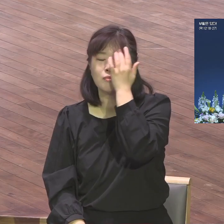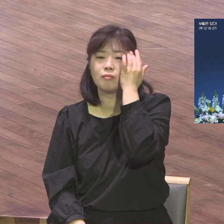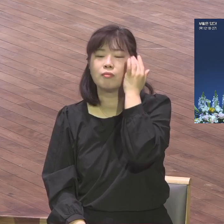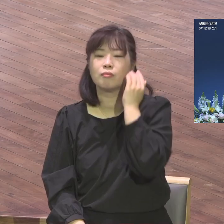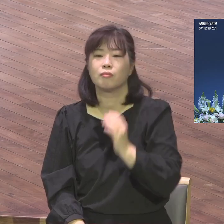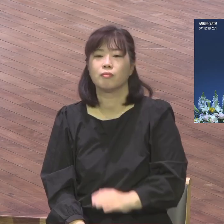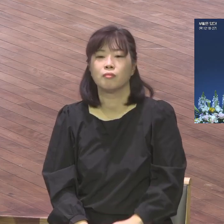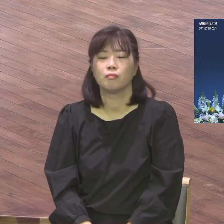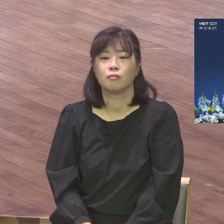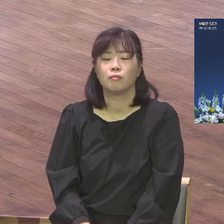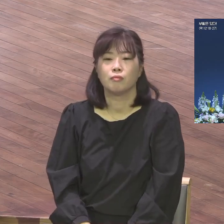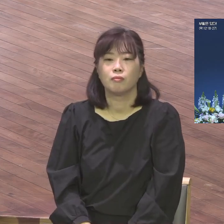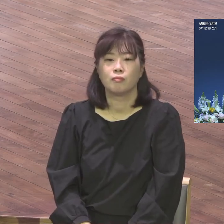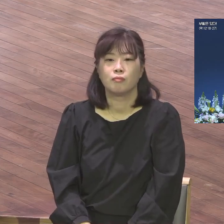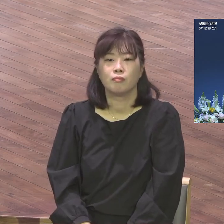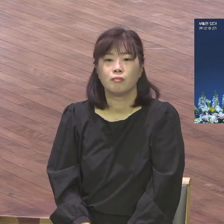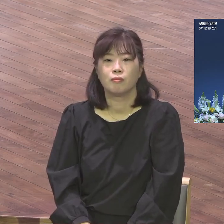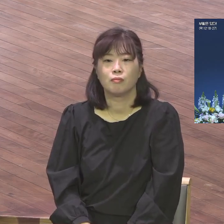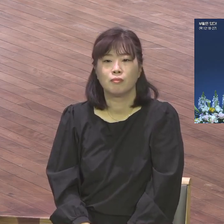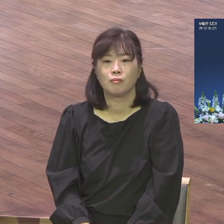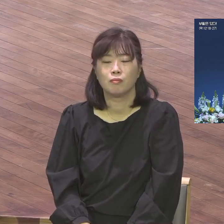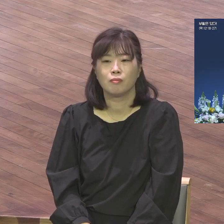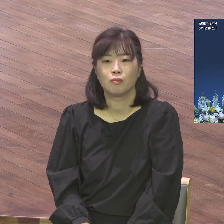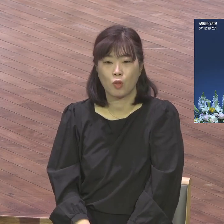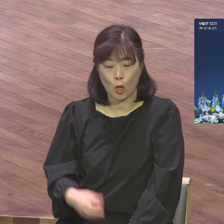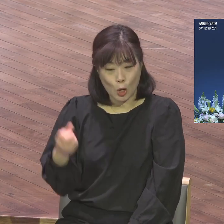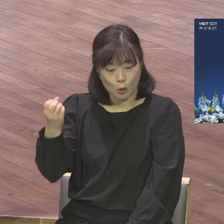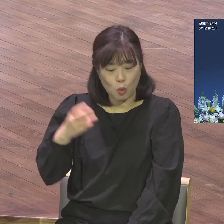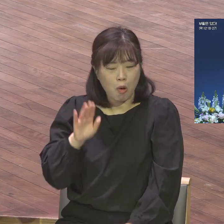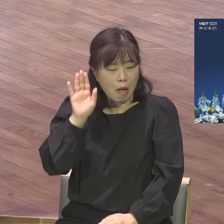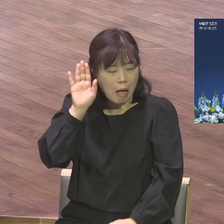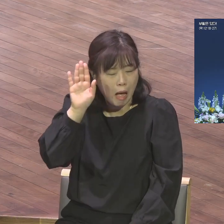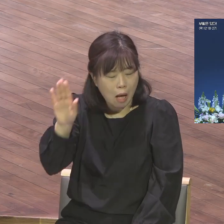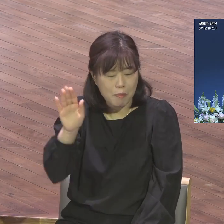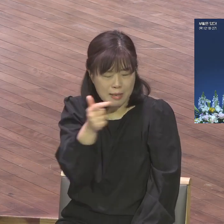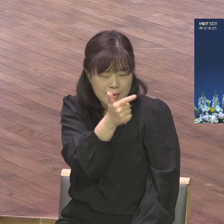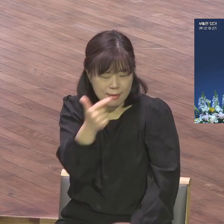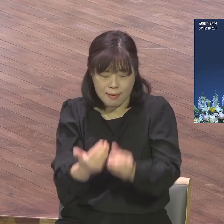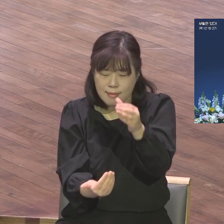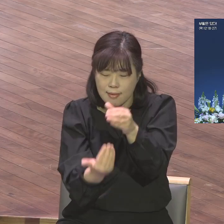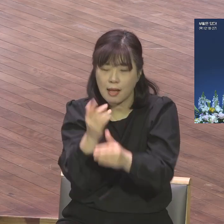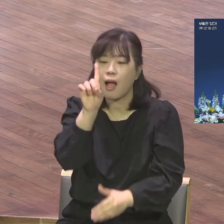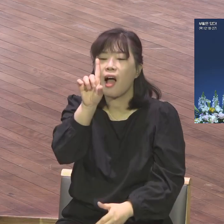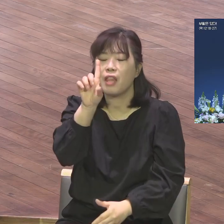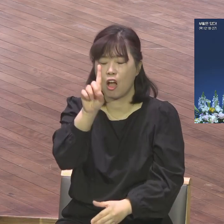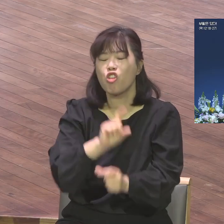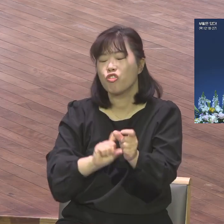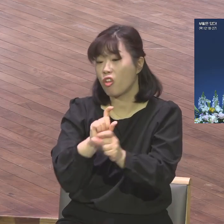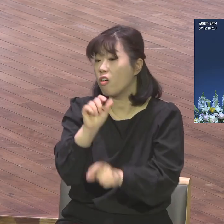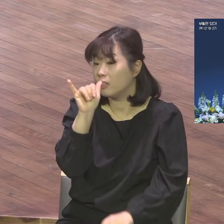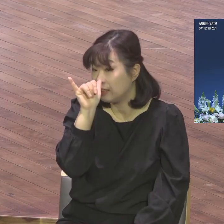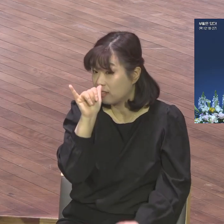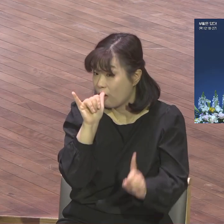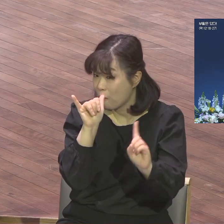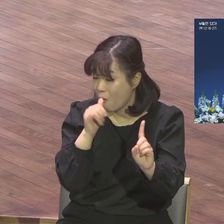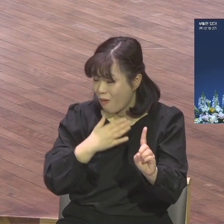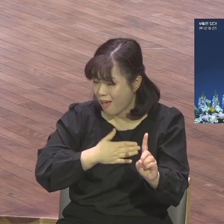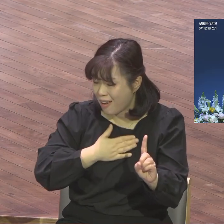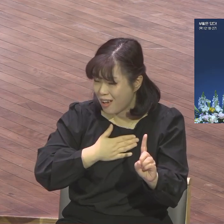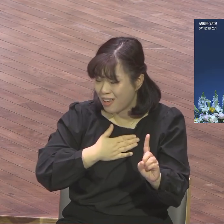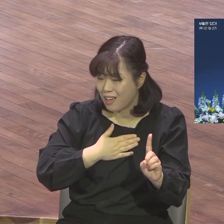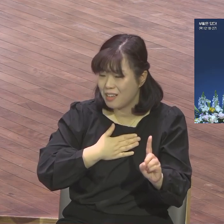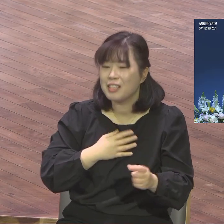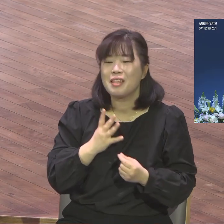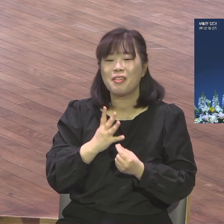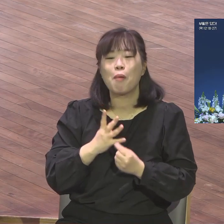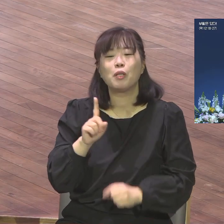없습니다. 그리고 앞으로 인류 역사에 가장 큰 사건이 하나 남아있어요. 그게 뭐냐? 하나님이